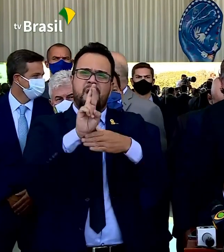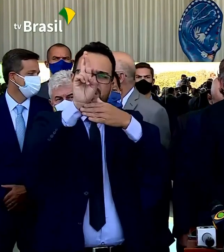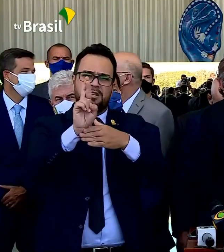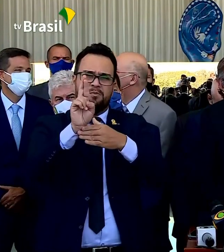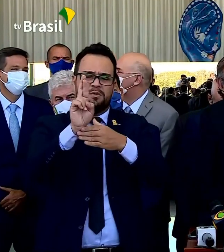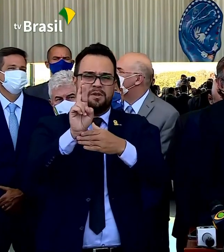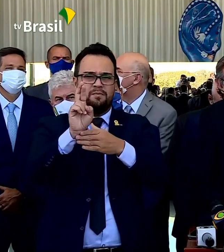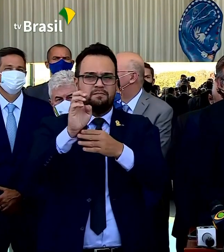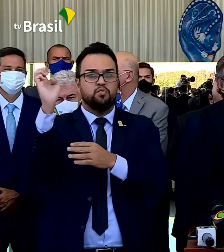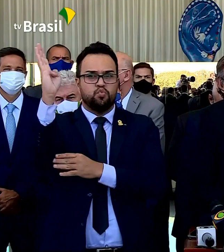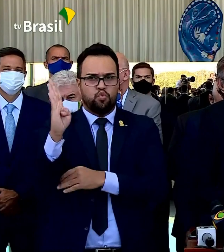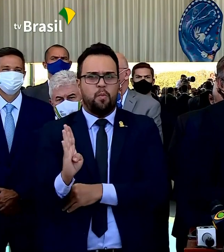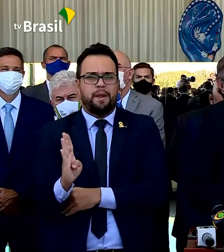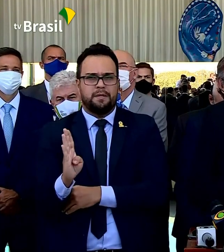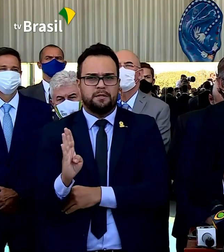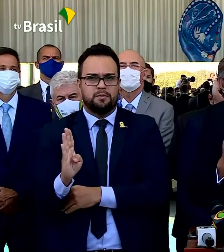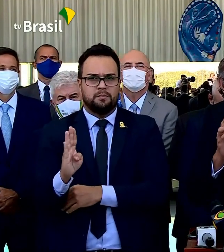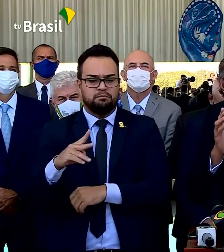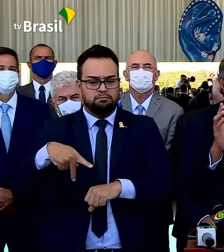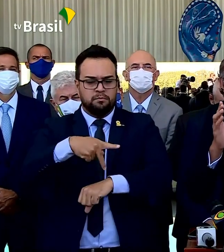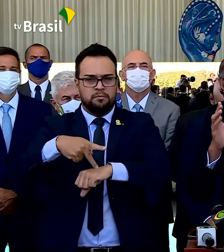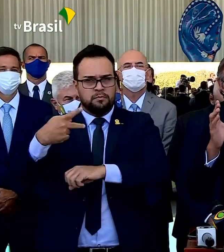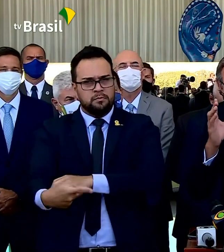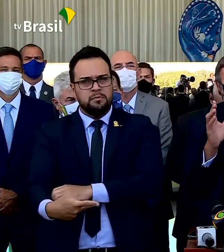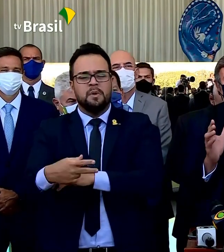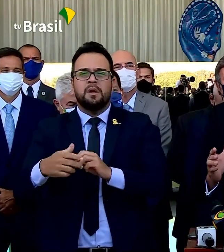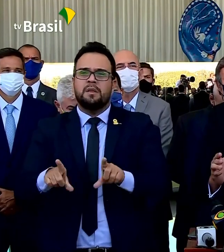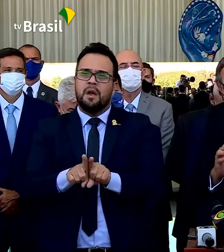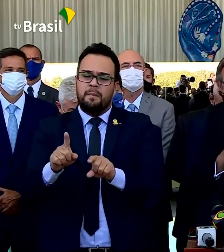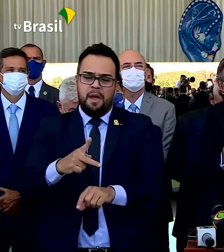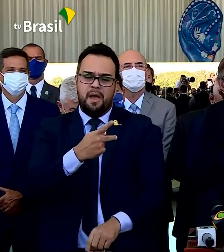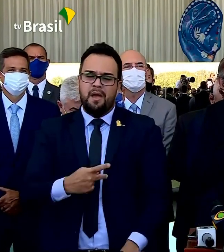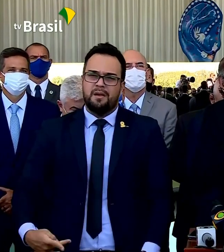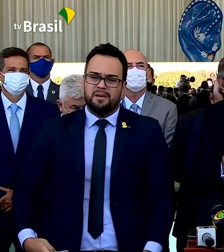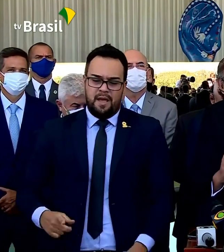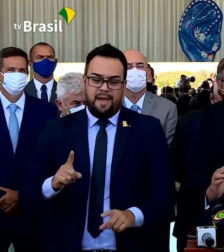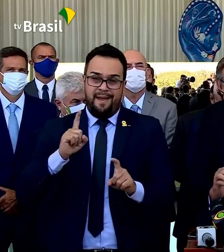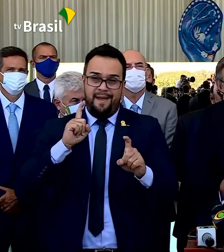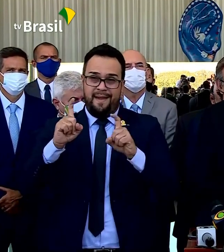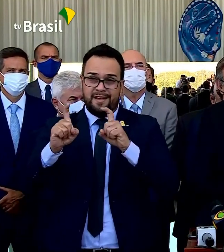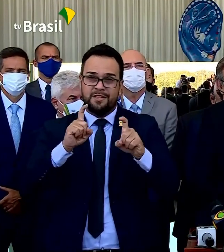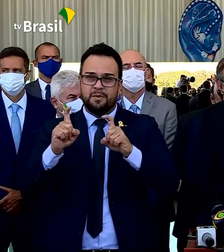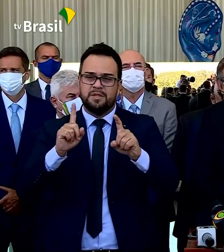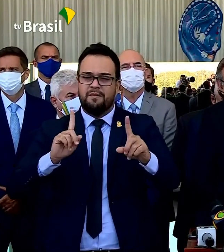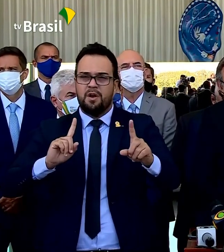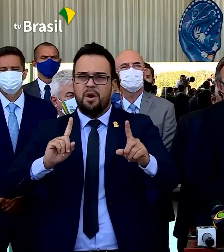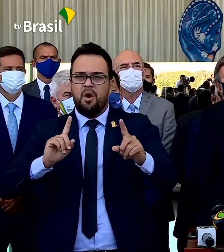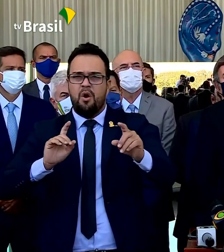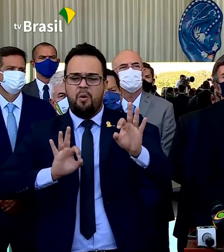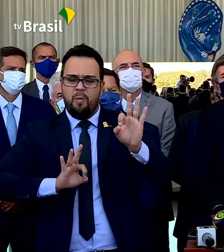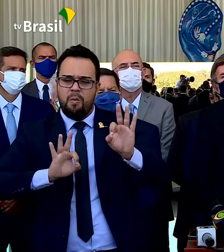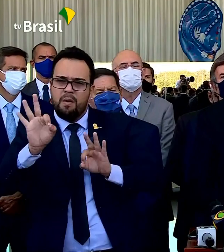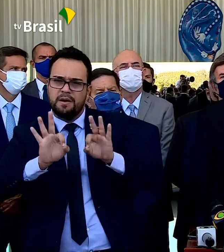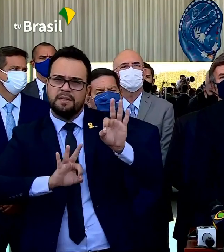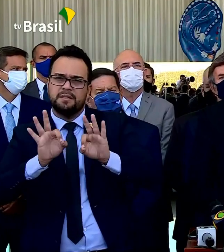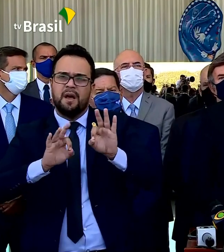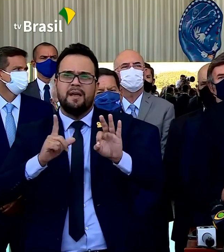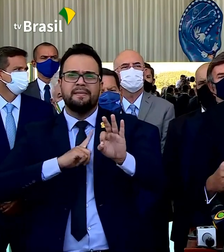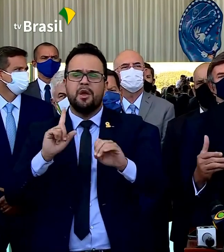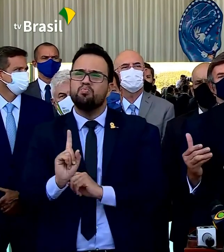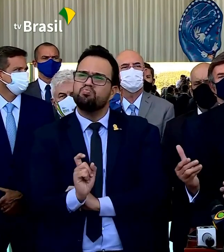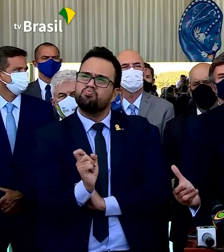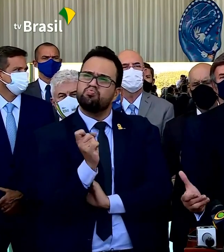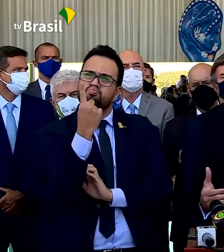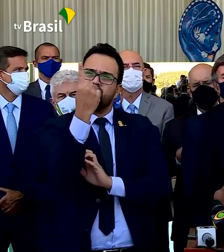Estado brasileiro, responsável por a organização, e termos um único discurso, uma única orientação